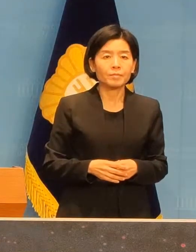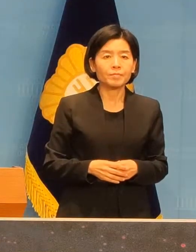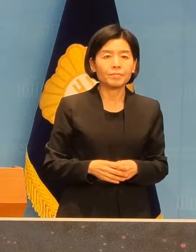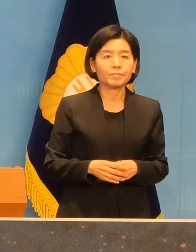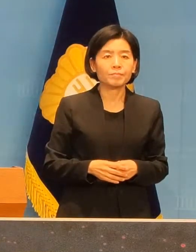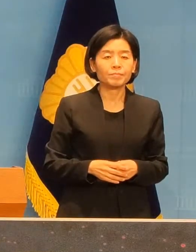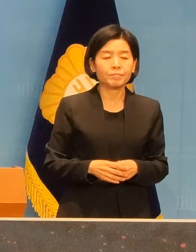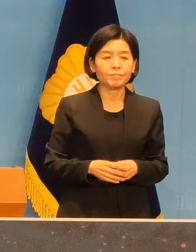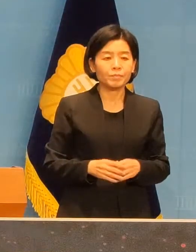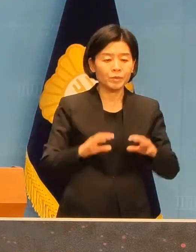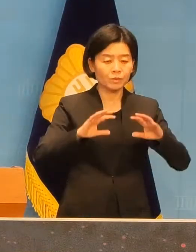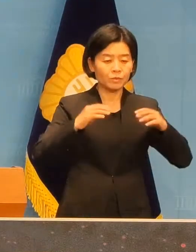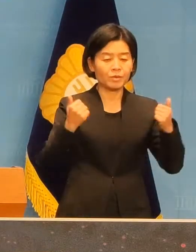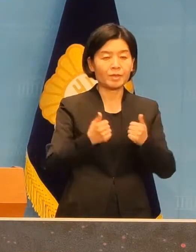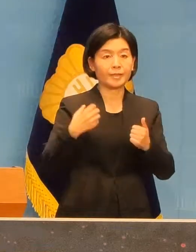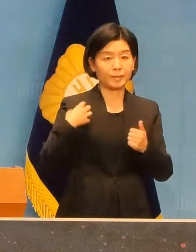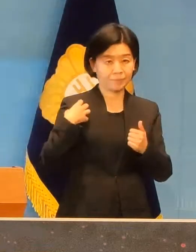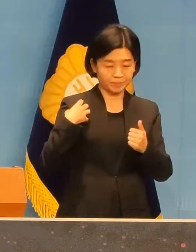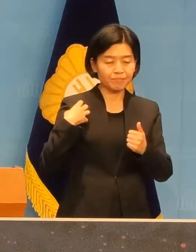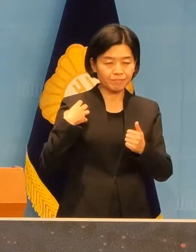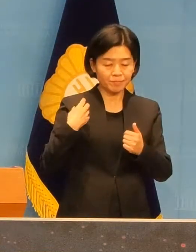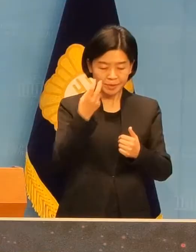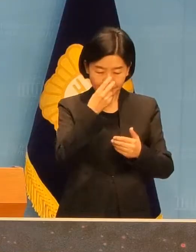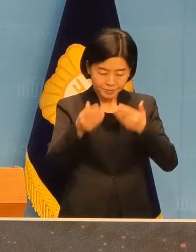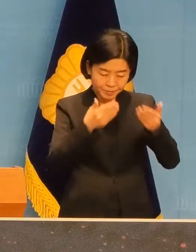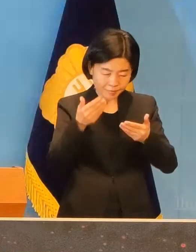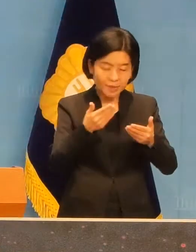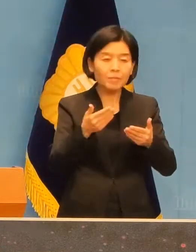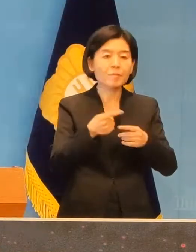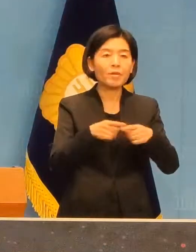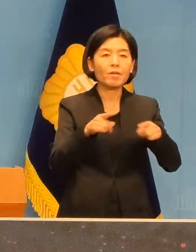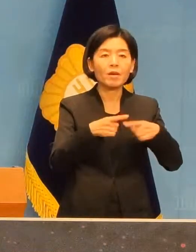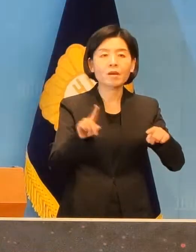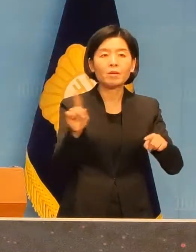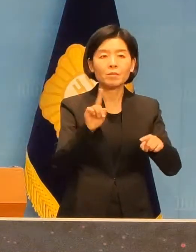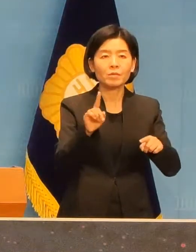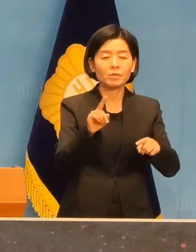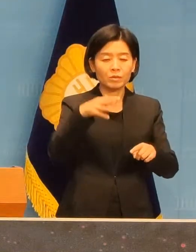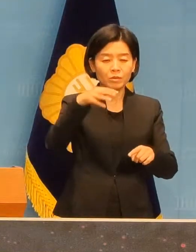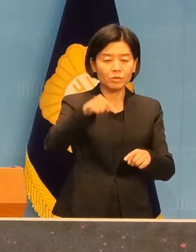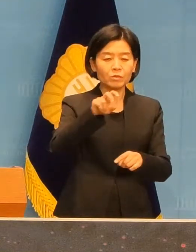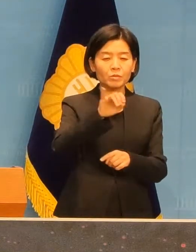먼저 국정감사 총평 말씀드리겠습니다. 추미애 위원장의